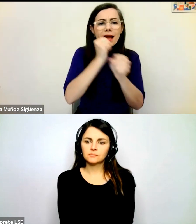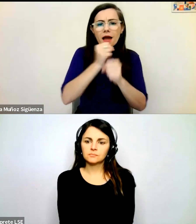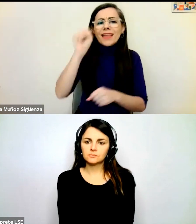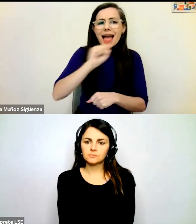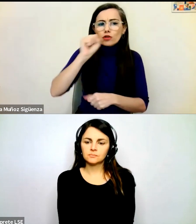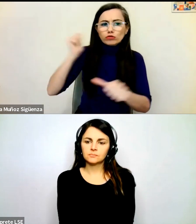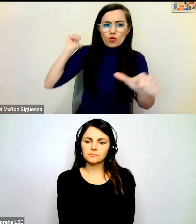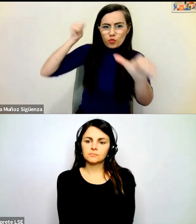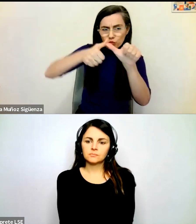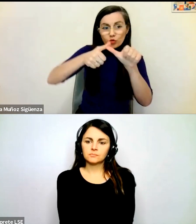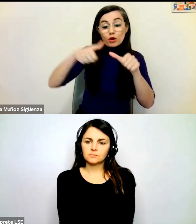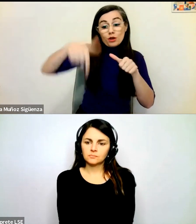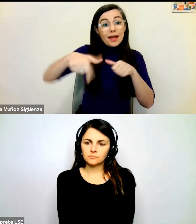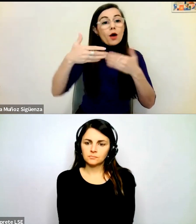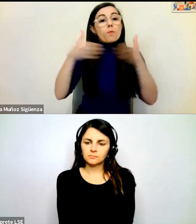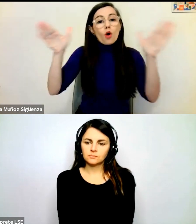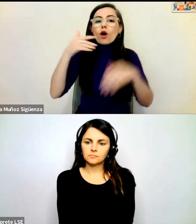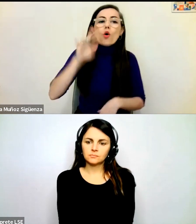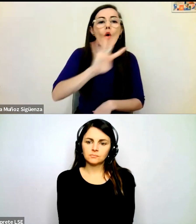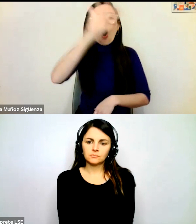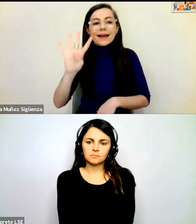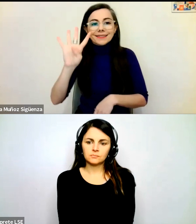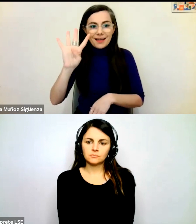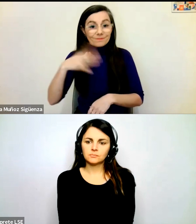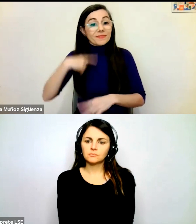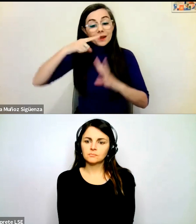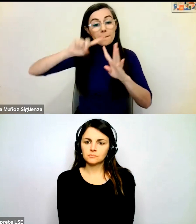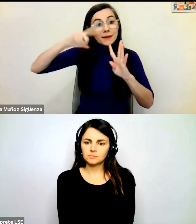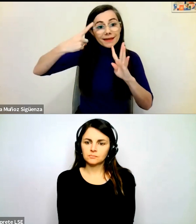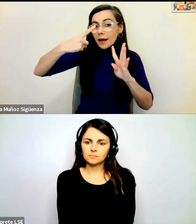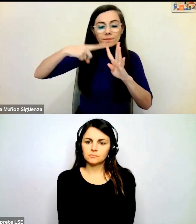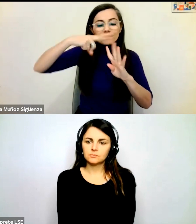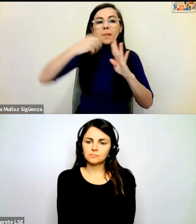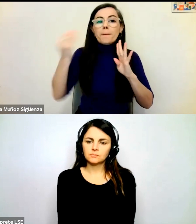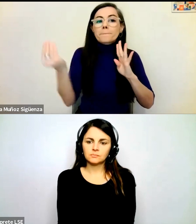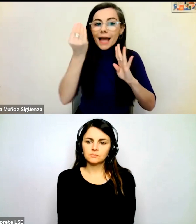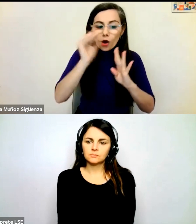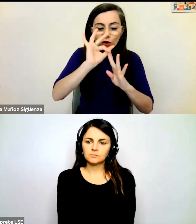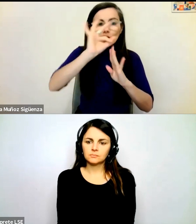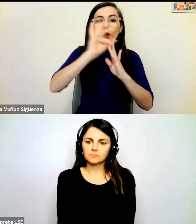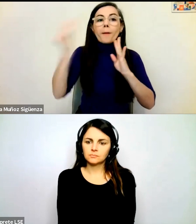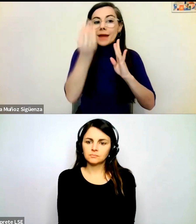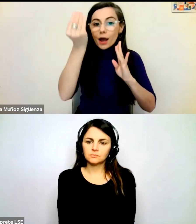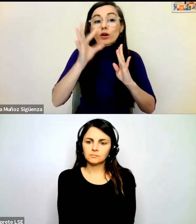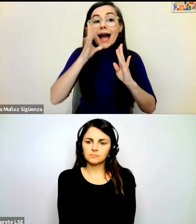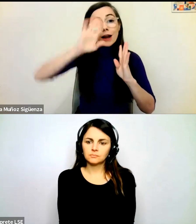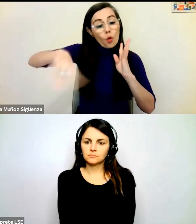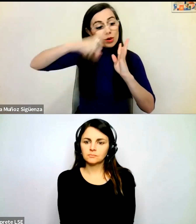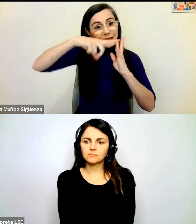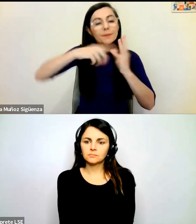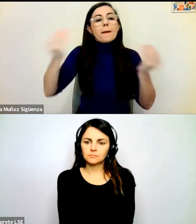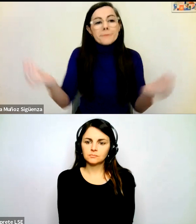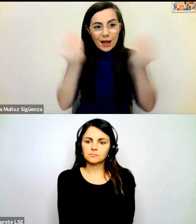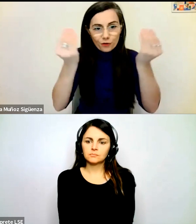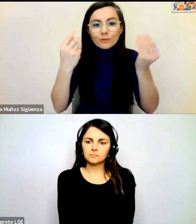Leysign es un proyecto nuevo que llevamos tiempo trabajando y luego la guía de autodefensa que ve